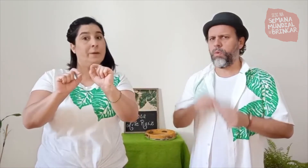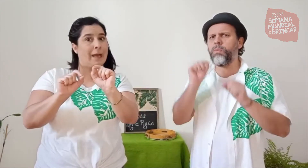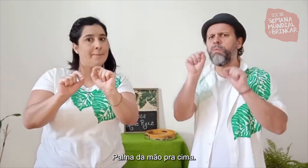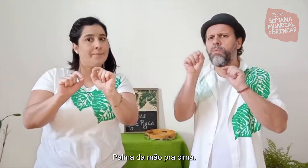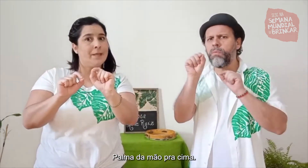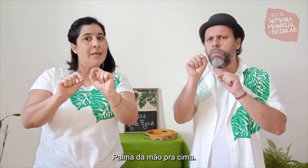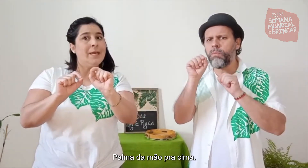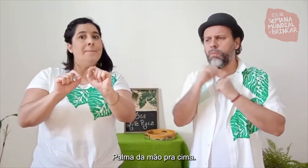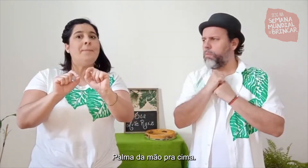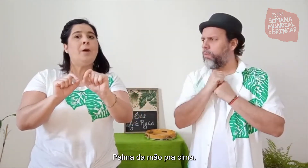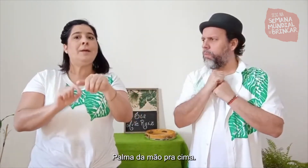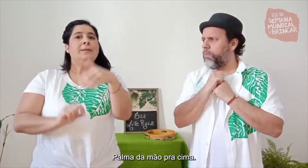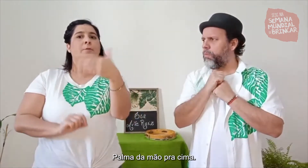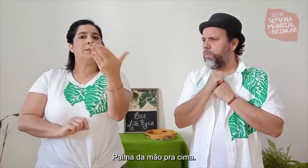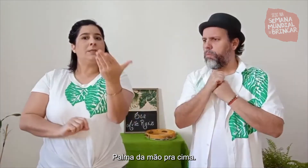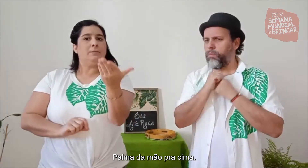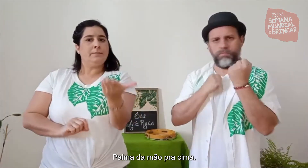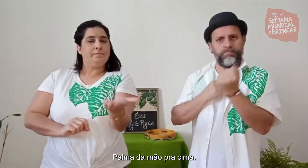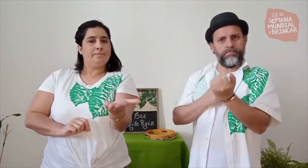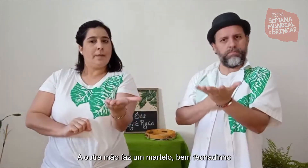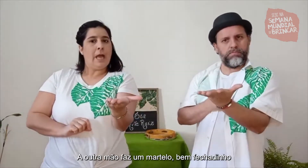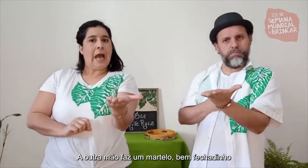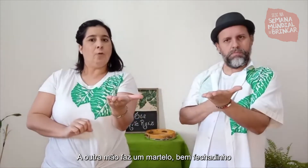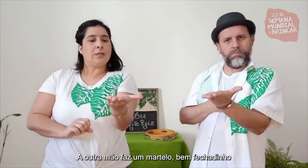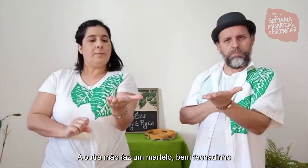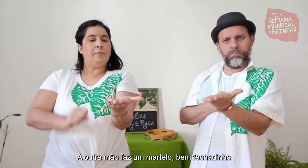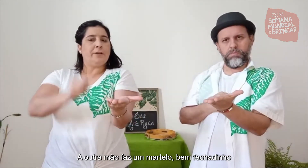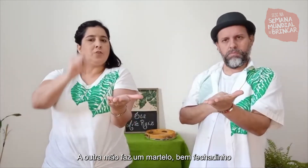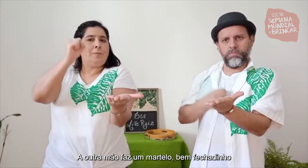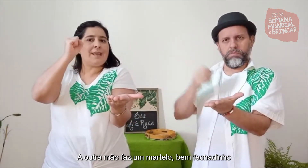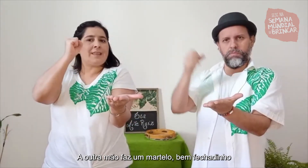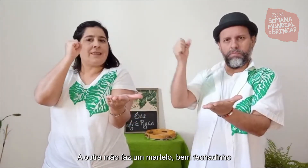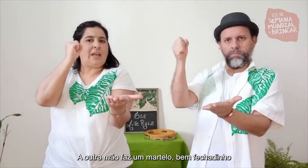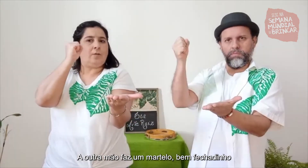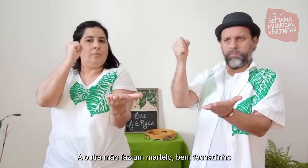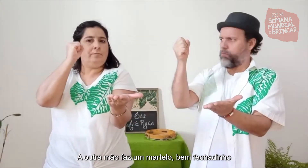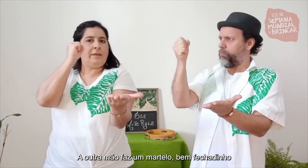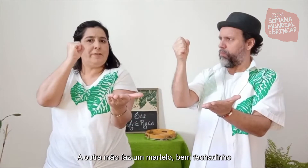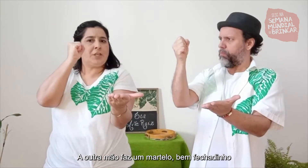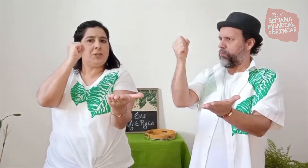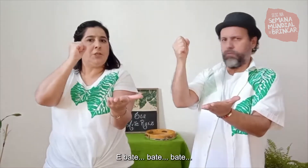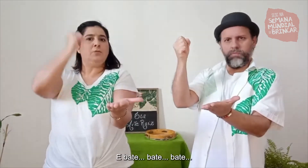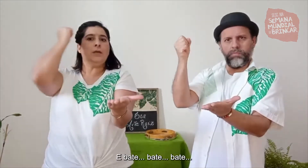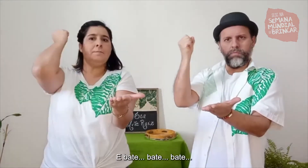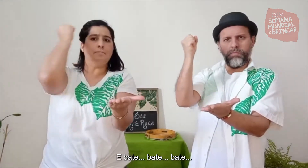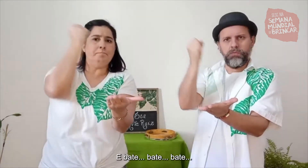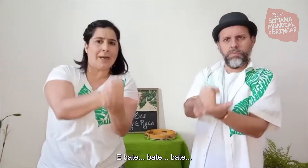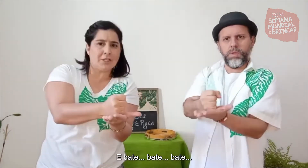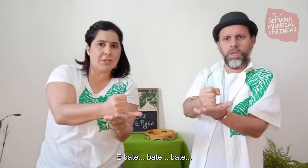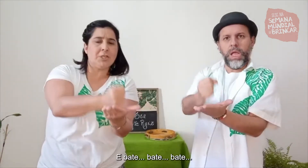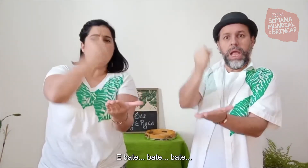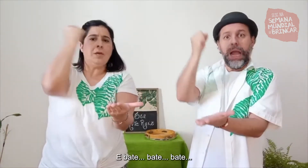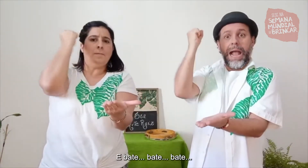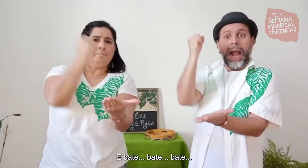lá! Palma da mão para cima. A outra mão faz um martelo bem fechadinho e bate.